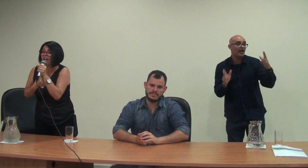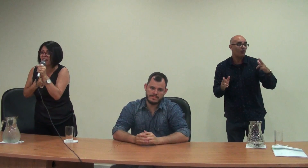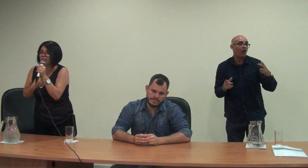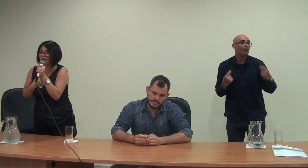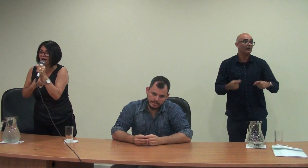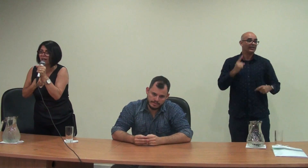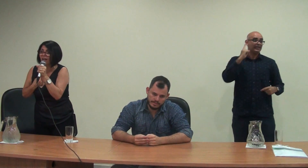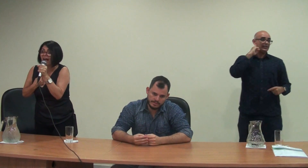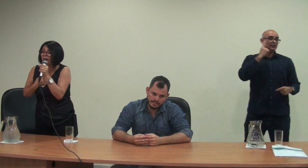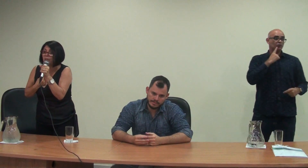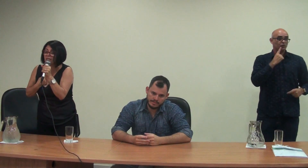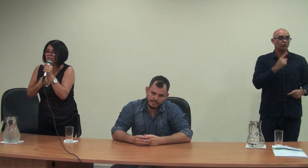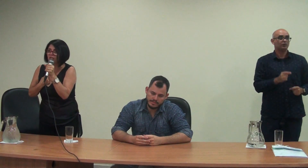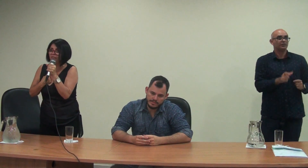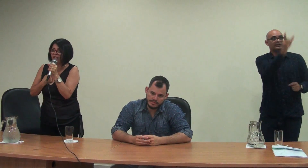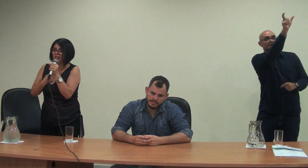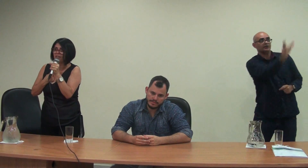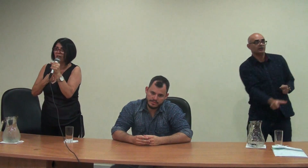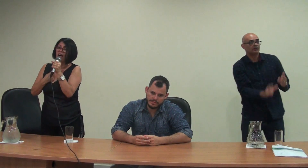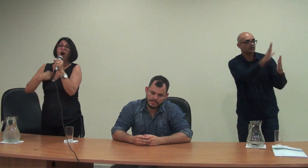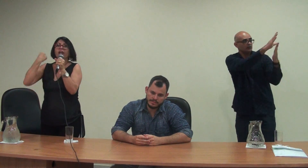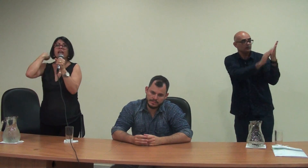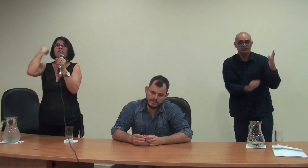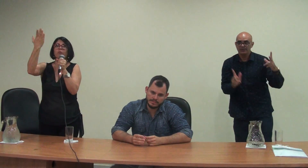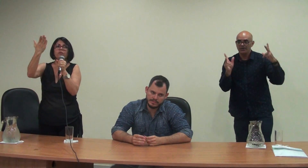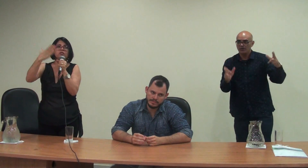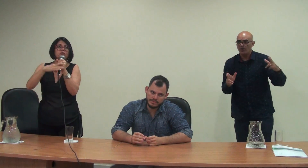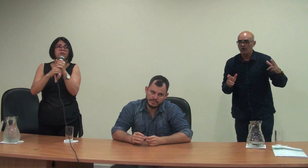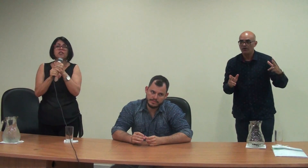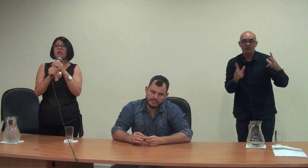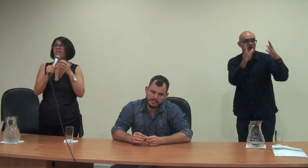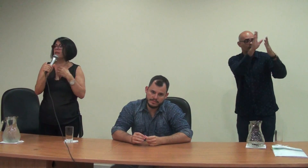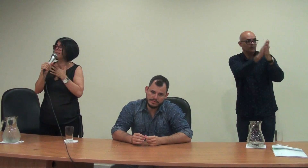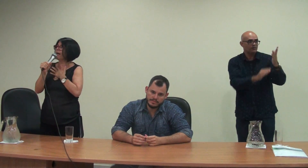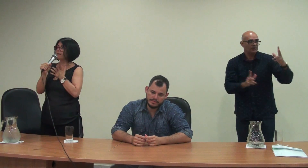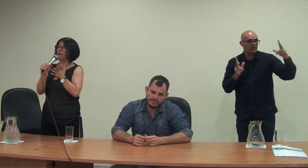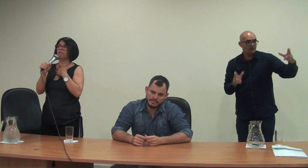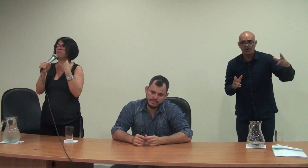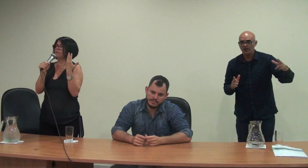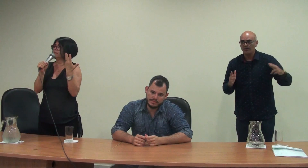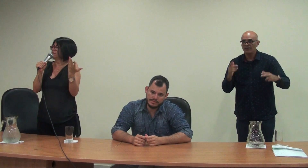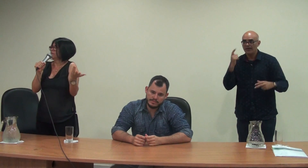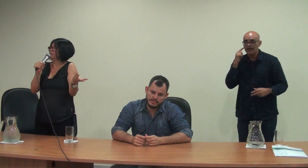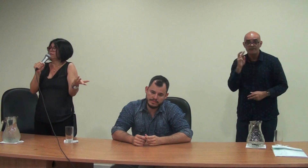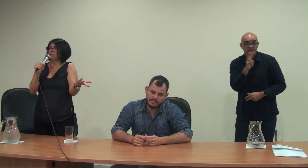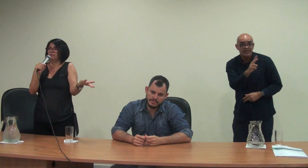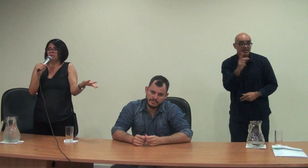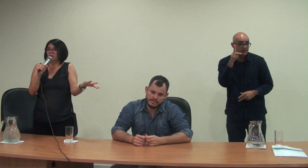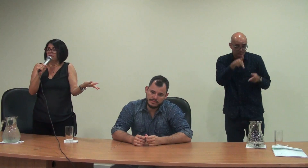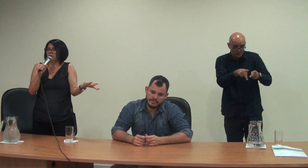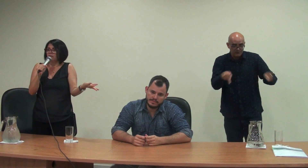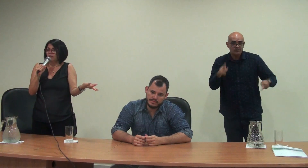de referência. Ela precisa de referência. A hora que ela vê o professor ouvinte, ela vai pensar assim,